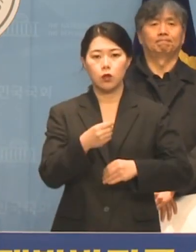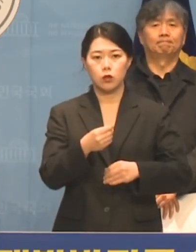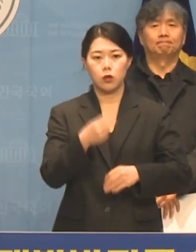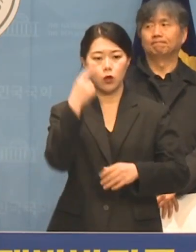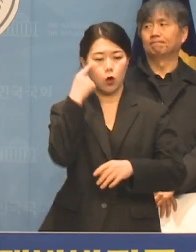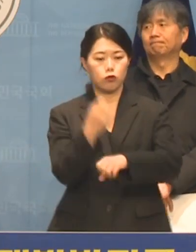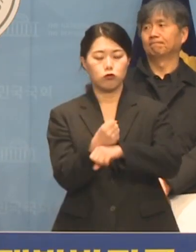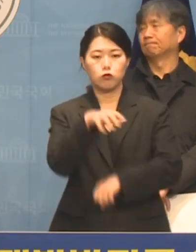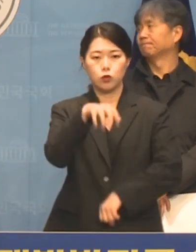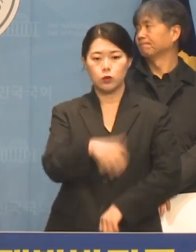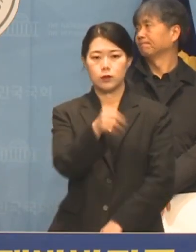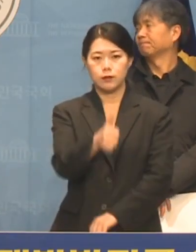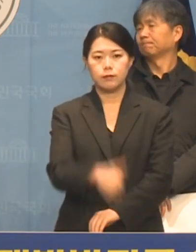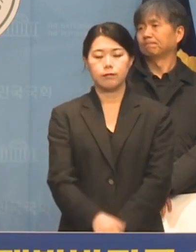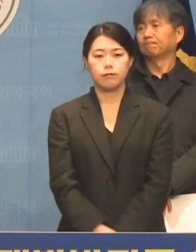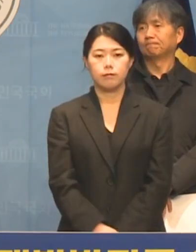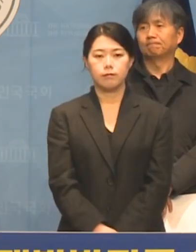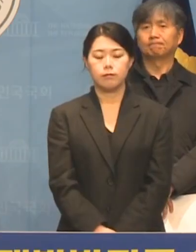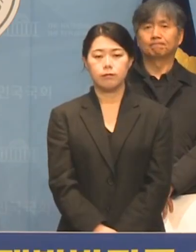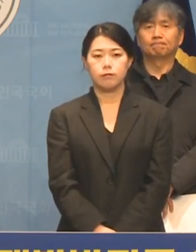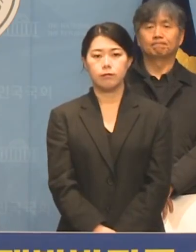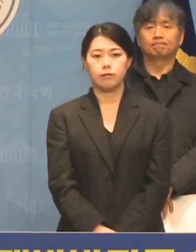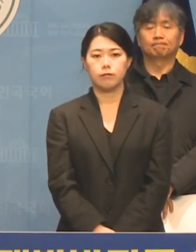한국노동안전보건연구소의 손진우 소장님 오셨습니다.